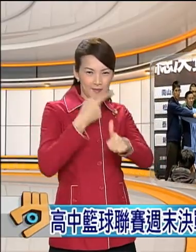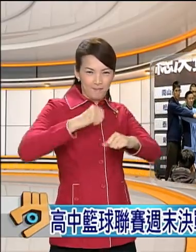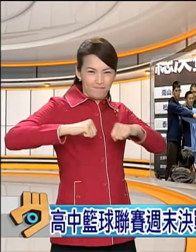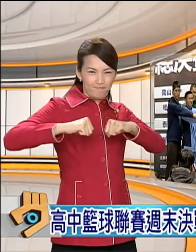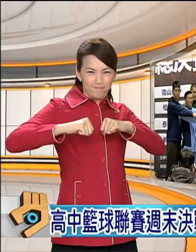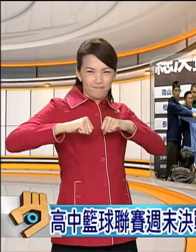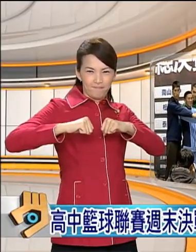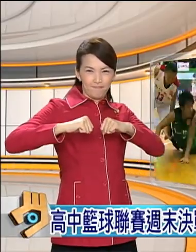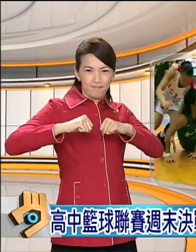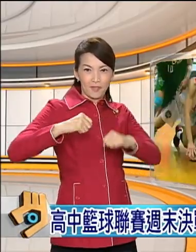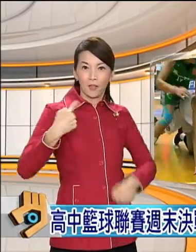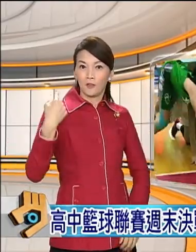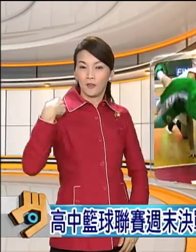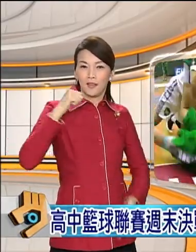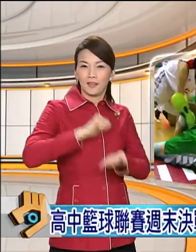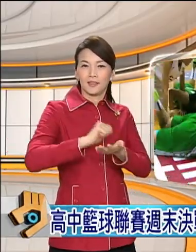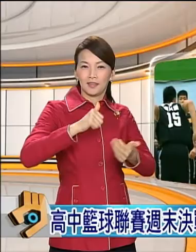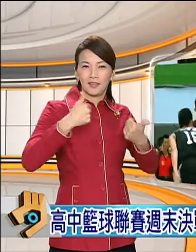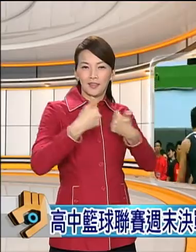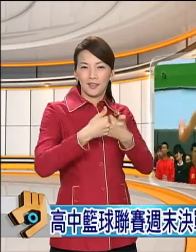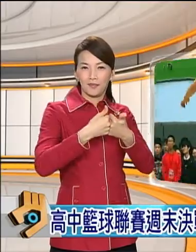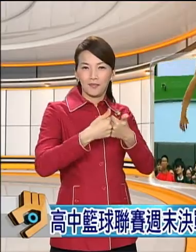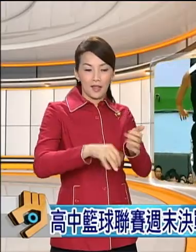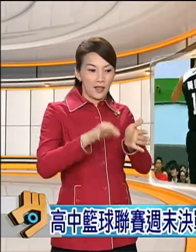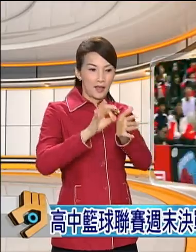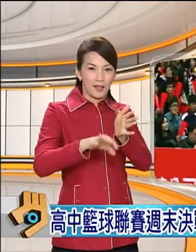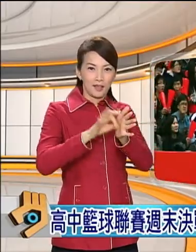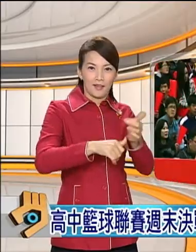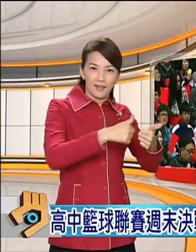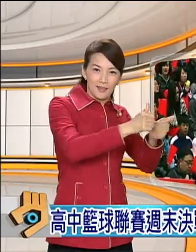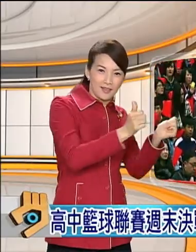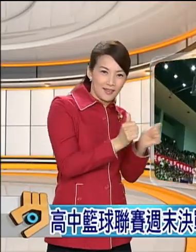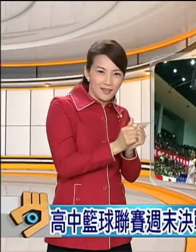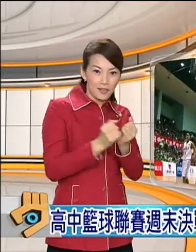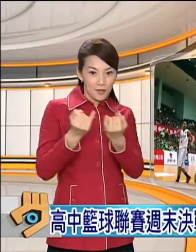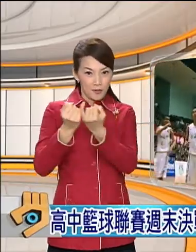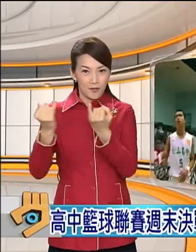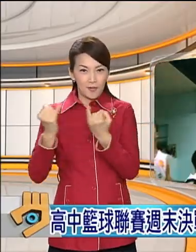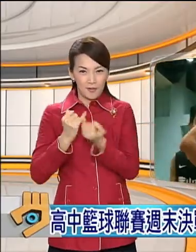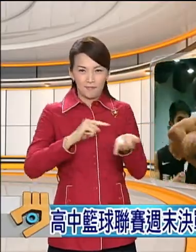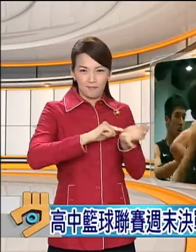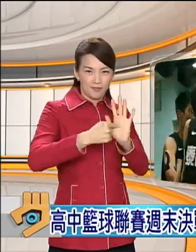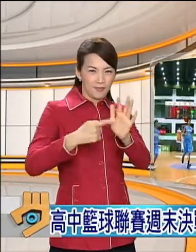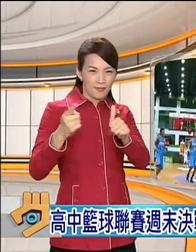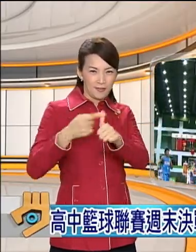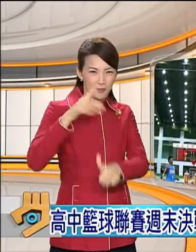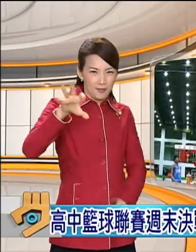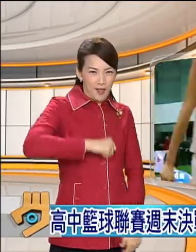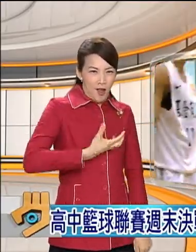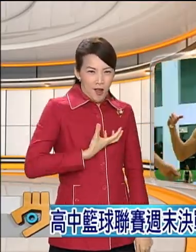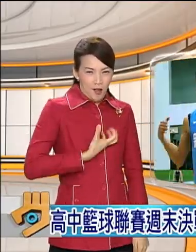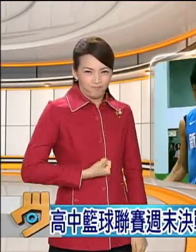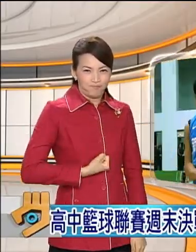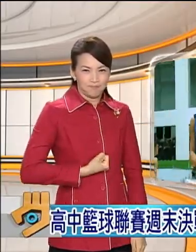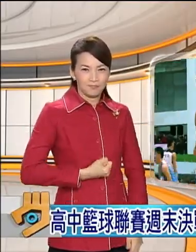昨天是召开了记者会，男生组跟女生组的球队们各自宣誓夺胜宣